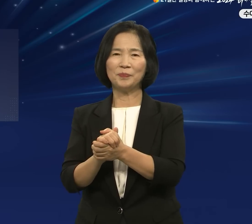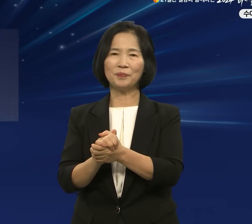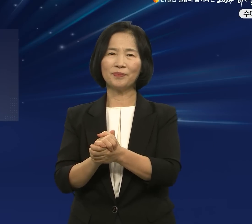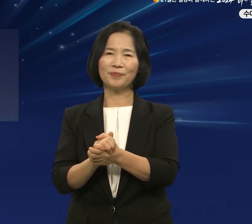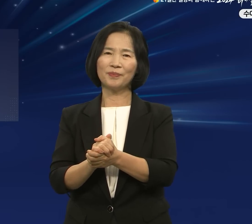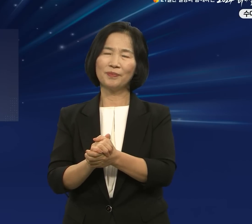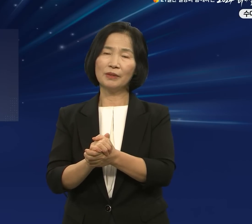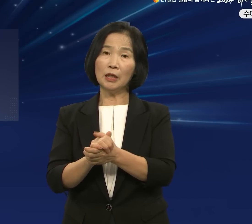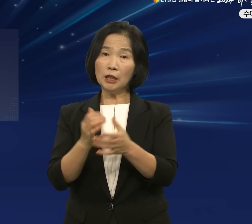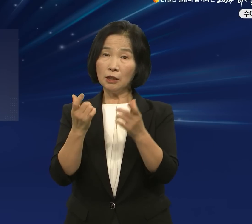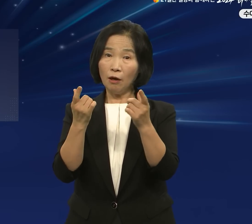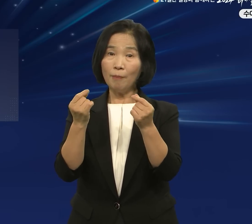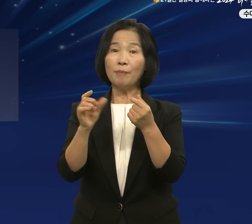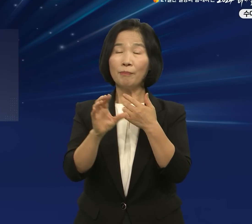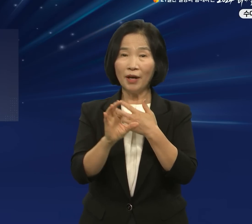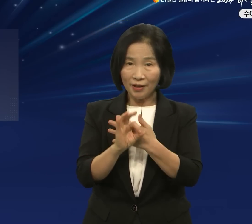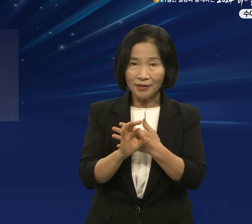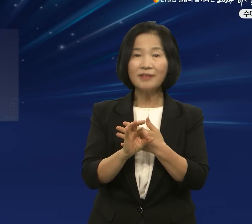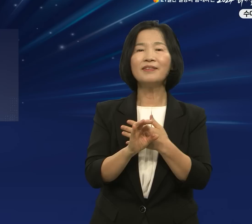그래야만이 우리는